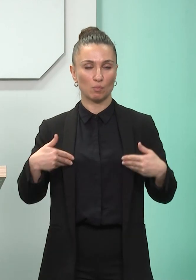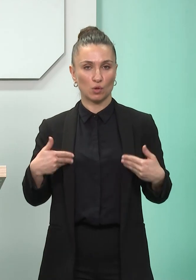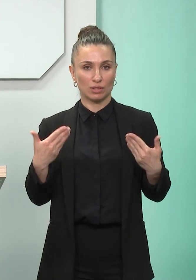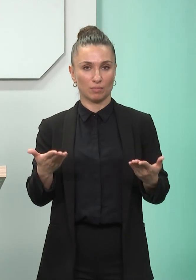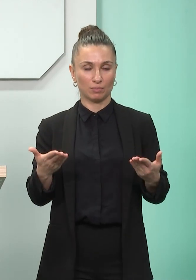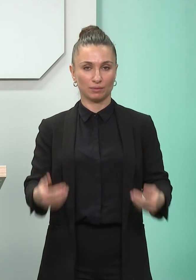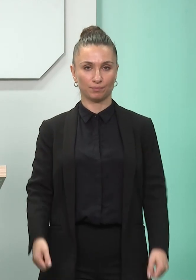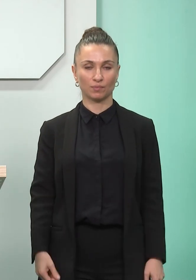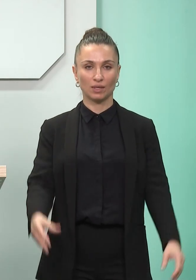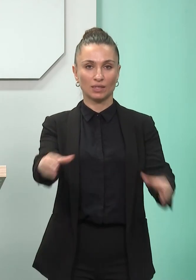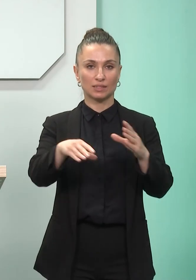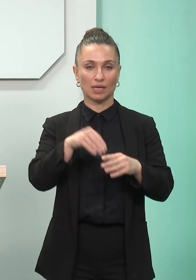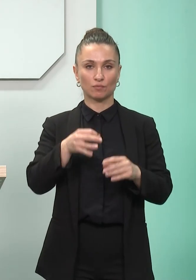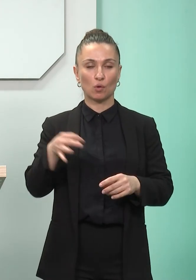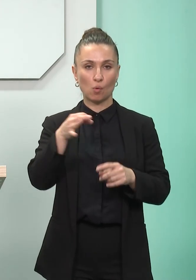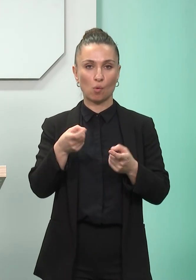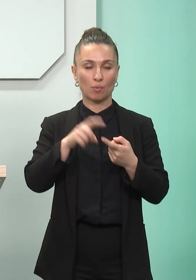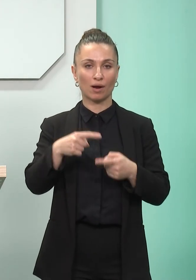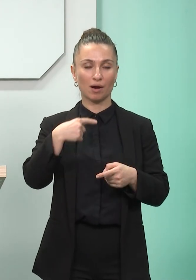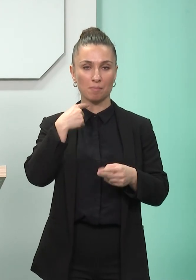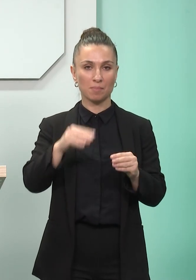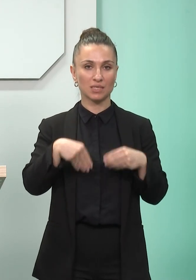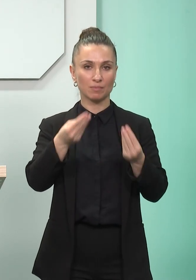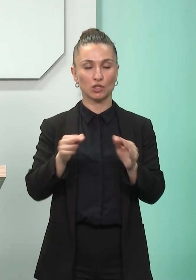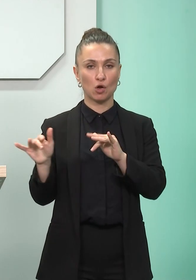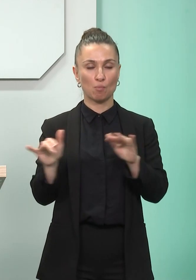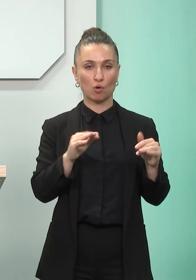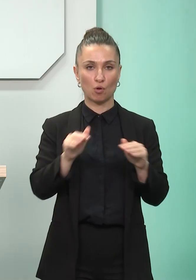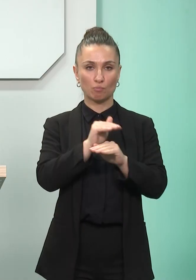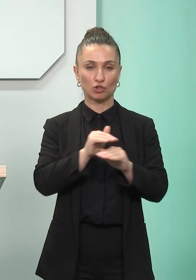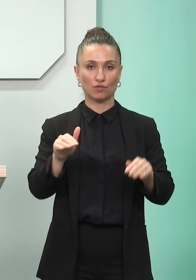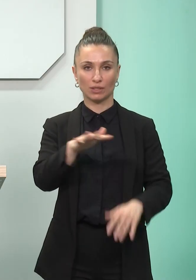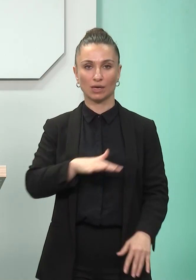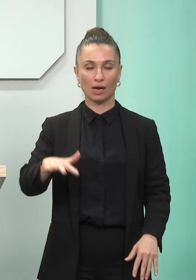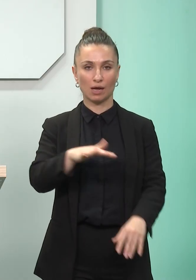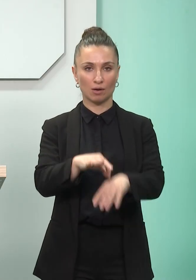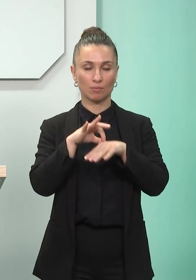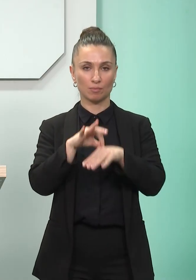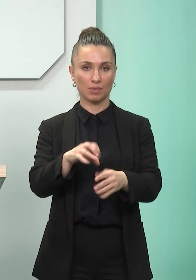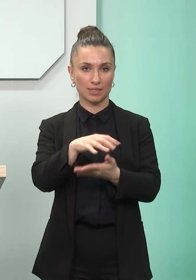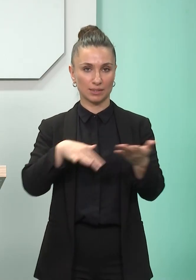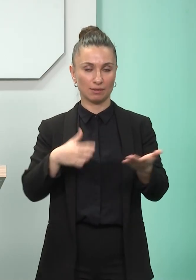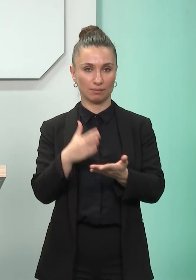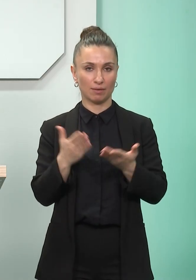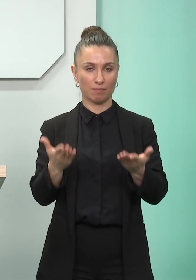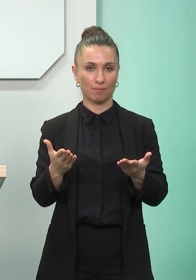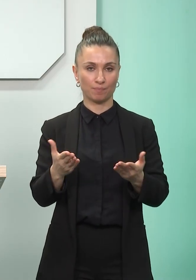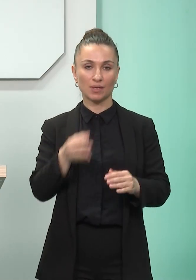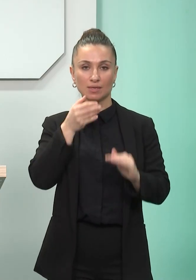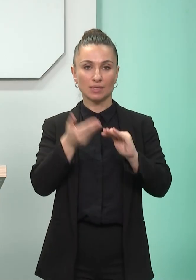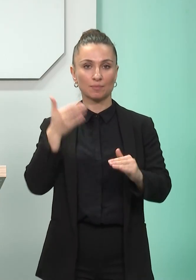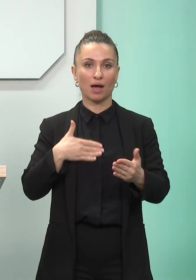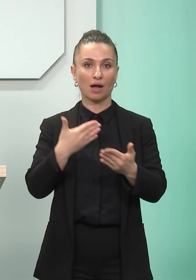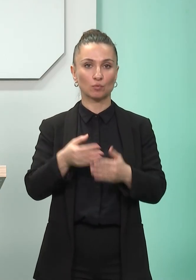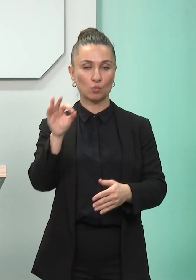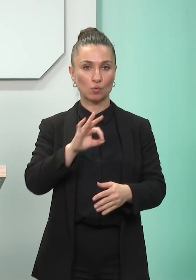მოგესალმებით. საარჩევნო უბნებზე ხმის მიცემის პროცესი 7 გარემოში გრძელდება. სანამ